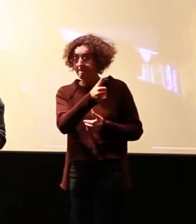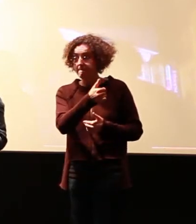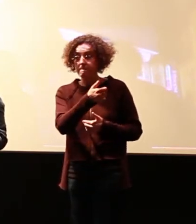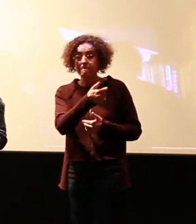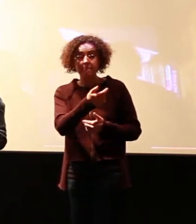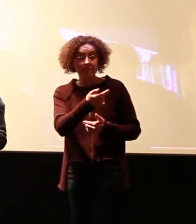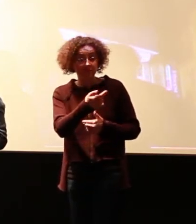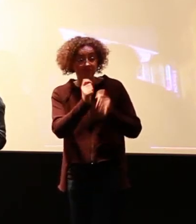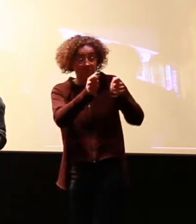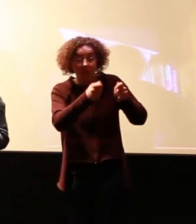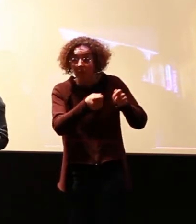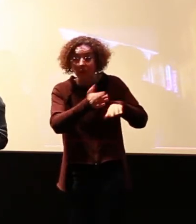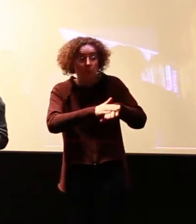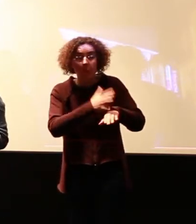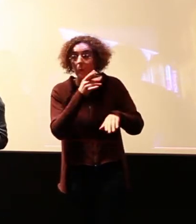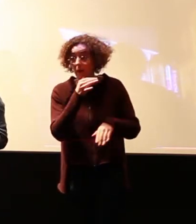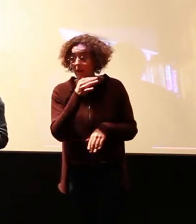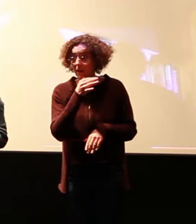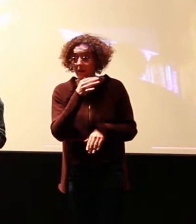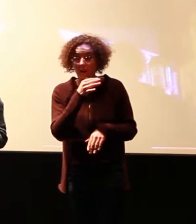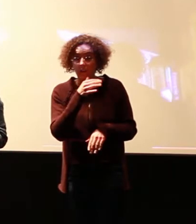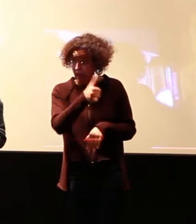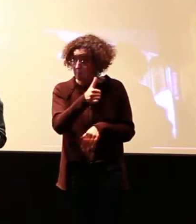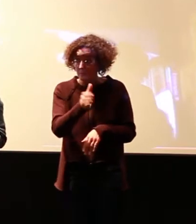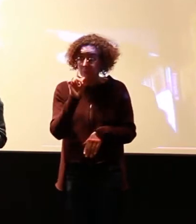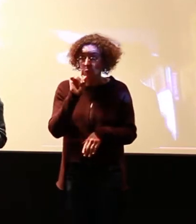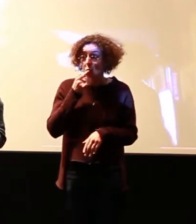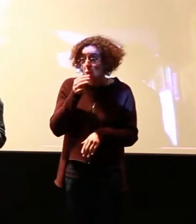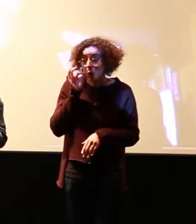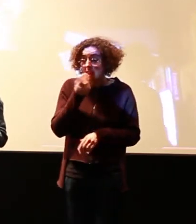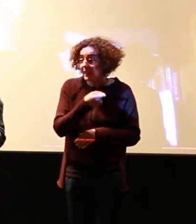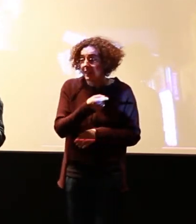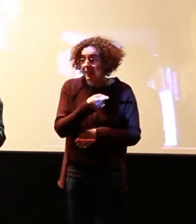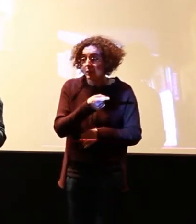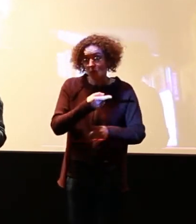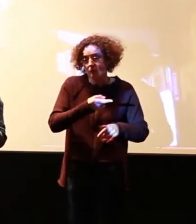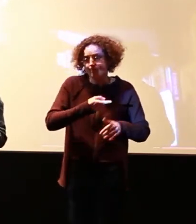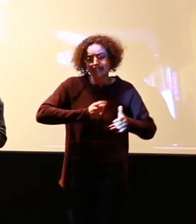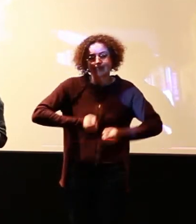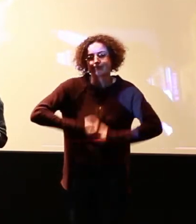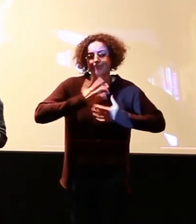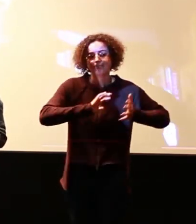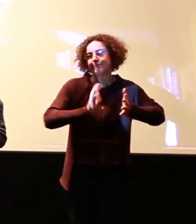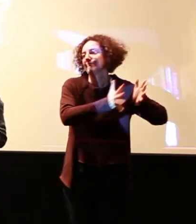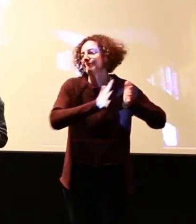qui n'a pas pu jouer le rôle et qui était une sourde et muette, hein, donc qui parlait le langage des signes.